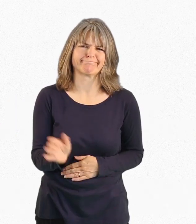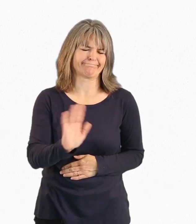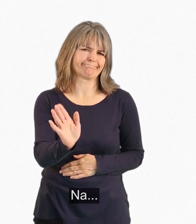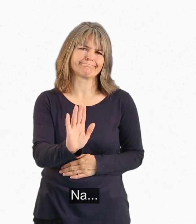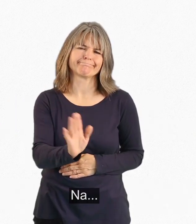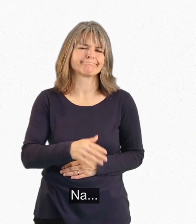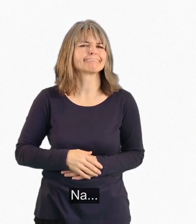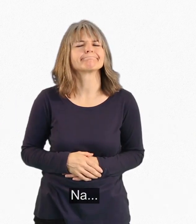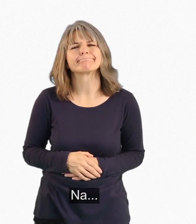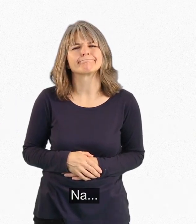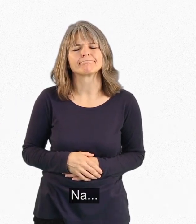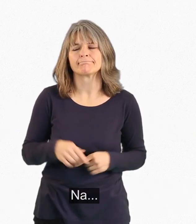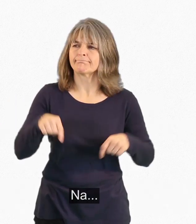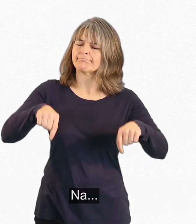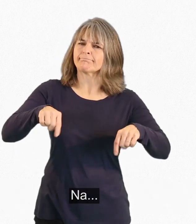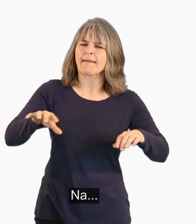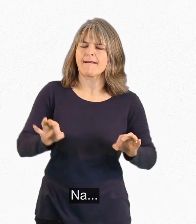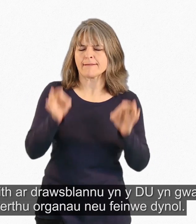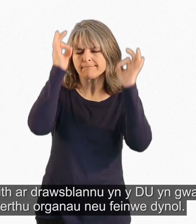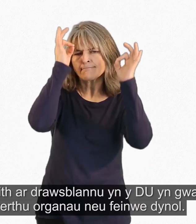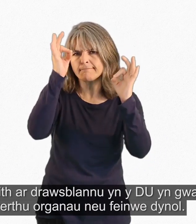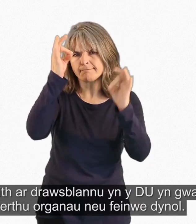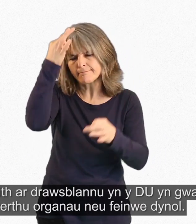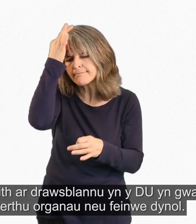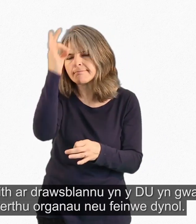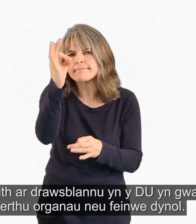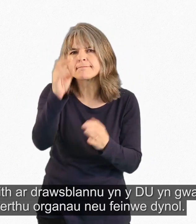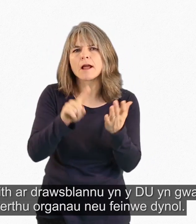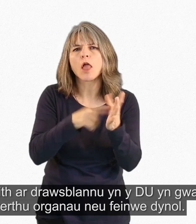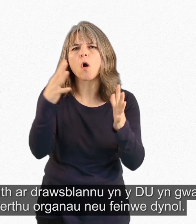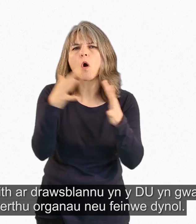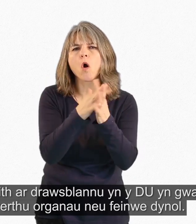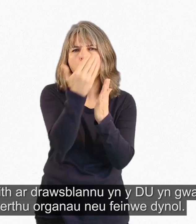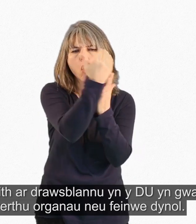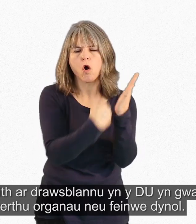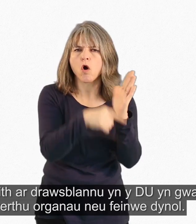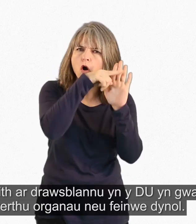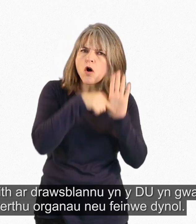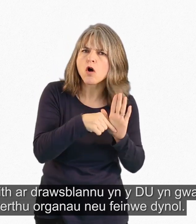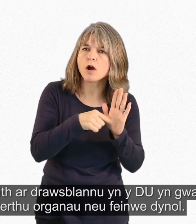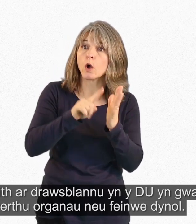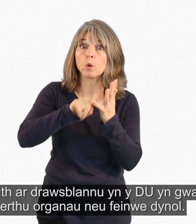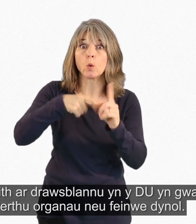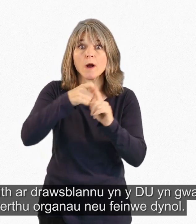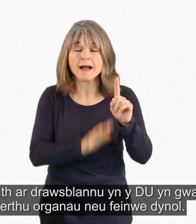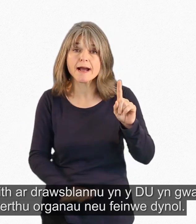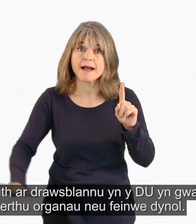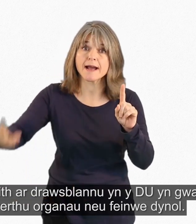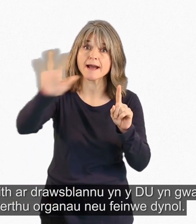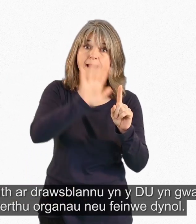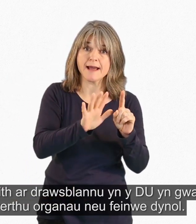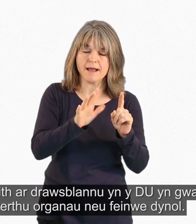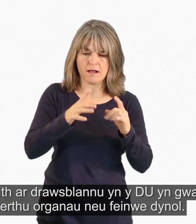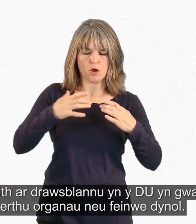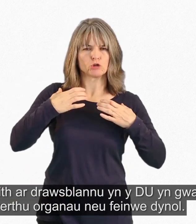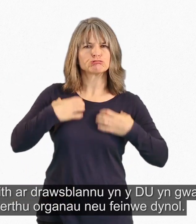Na Mae'r gyfraith ar draws blannu yn y Deirnas Unedig yn gwahardd gwerthu organau neu feinwed